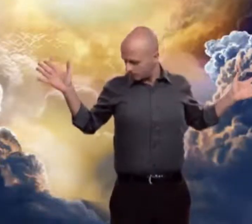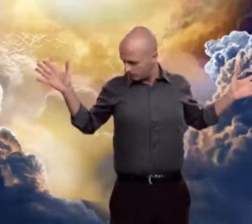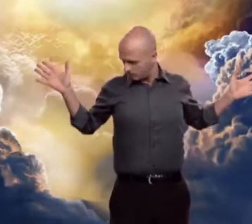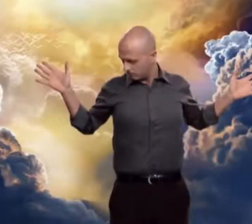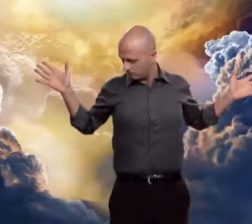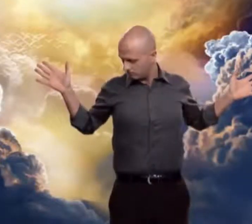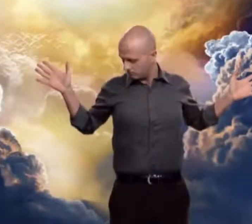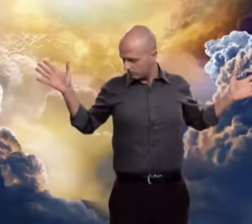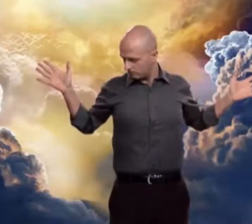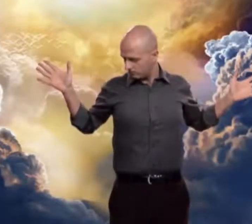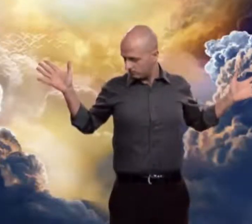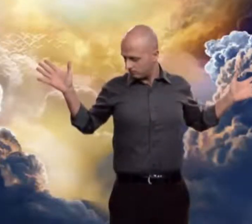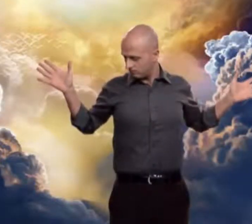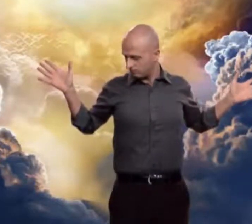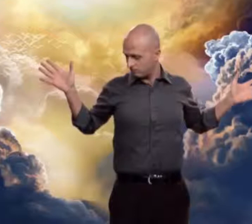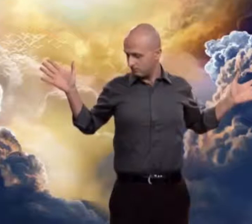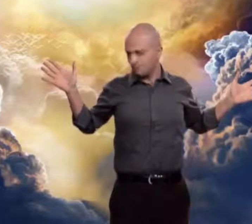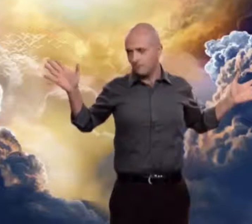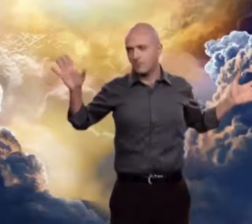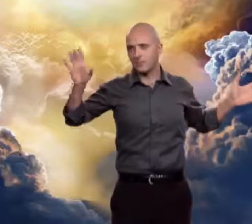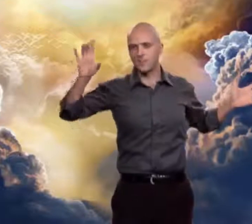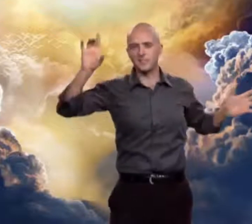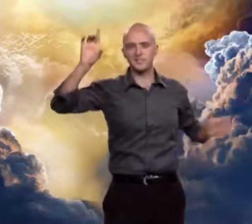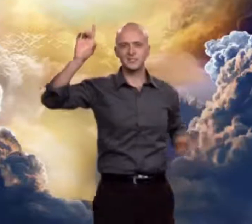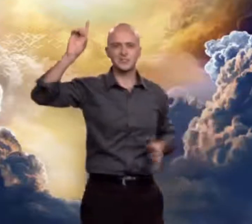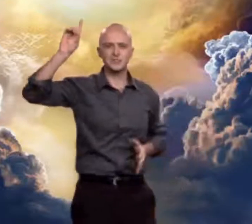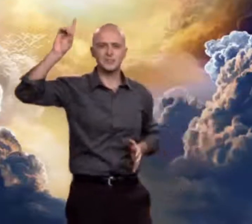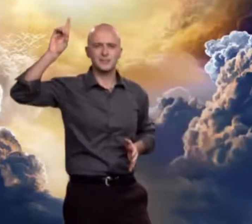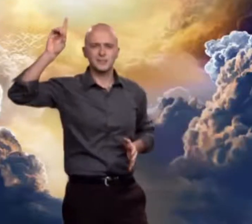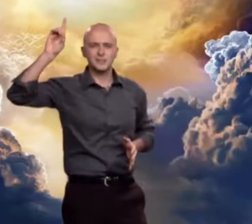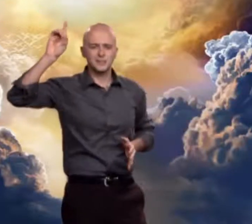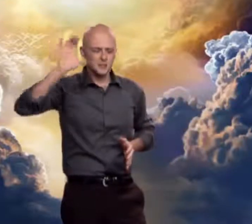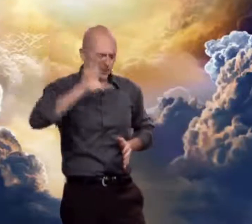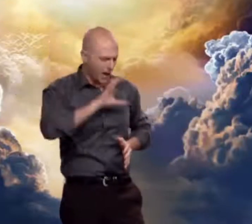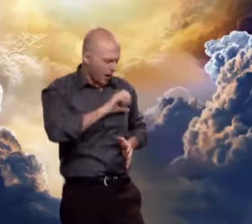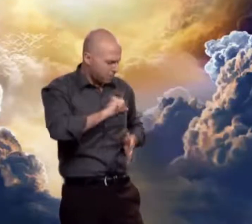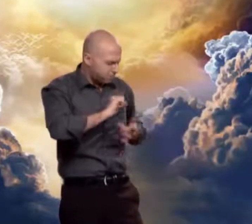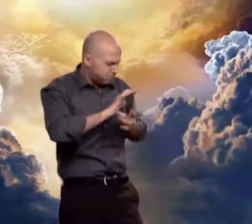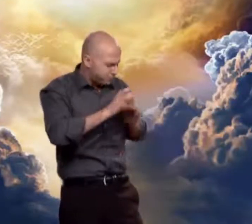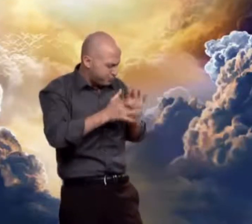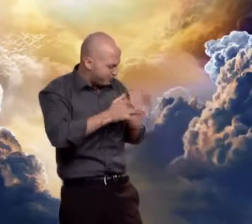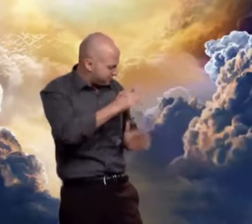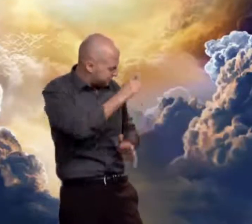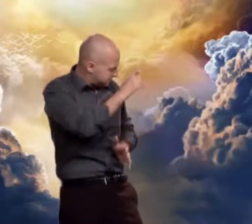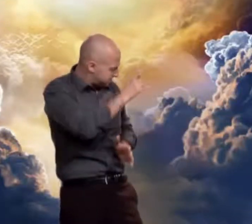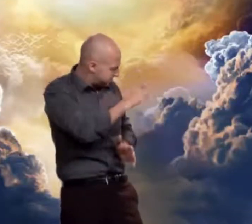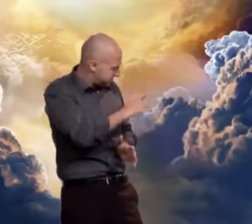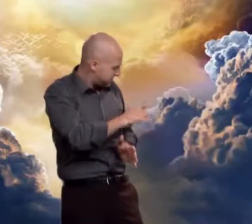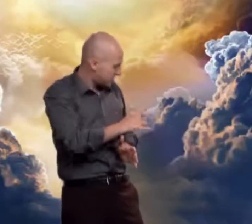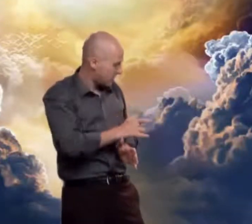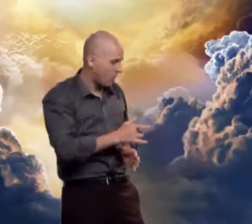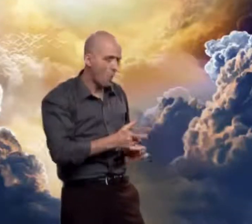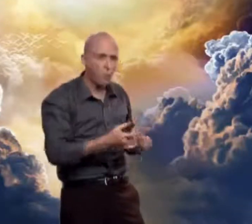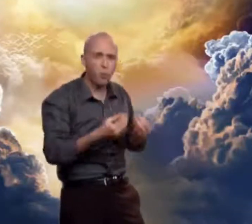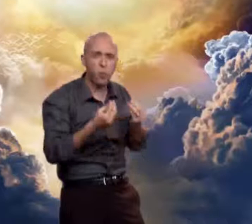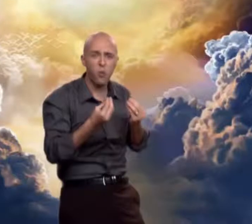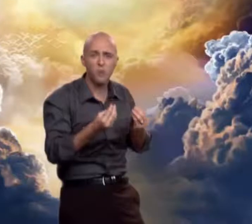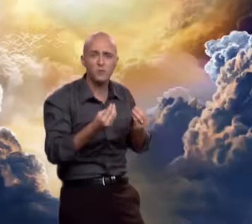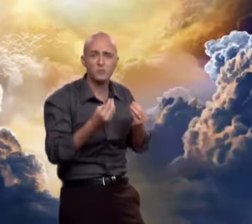dia, ardente como uma fornalha. Todos os arrogantes e todos os malfeitores serão como palha, e aquele